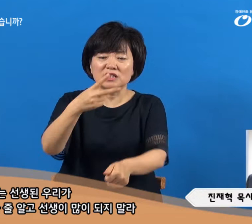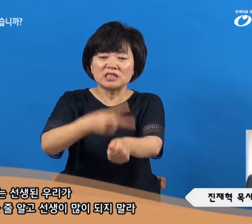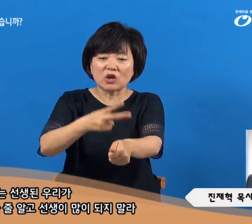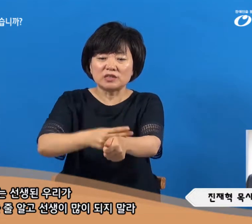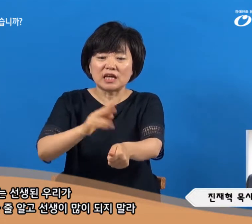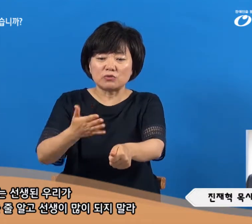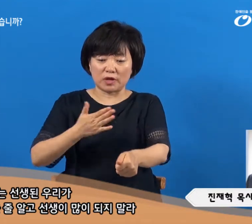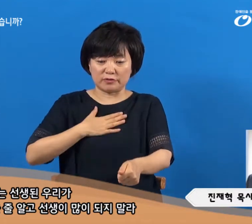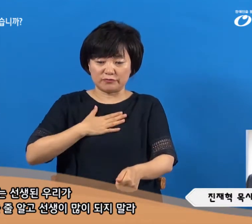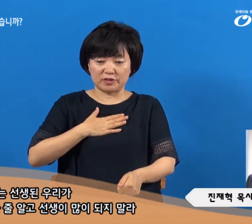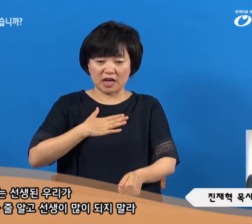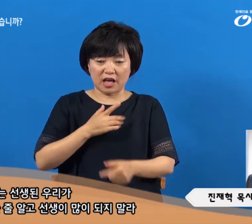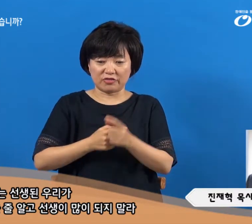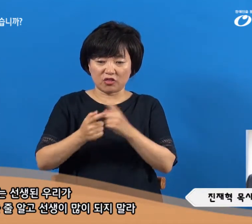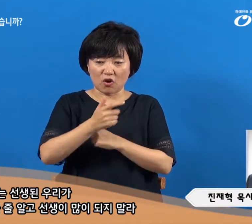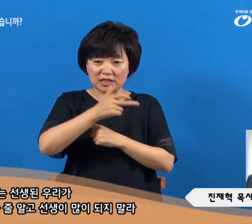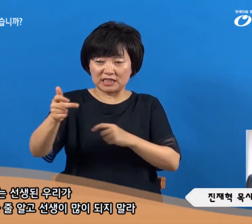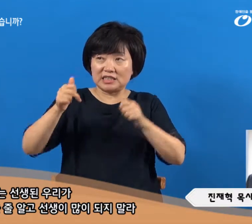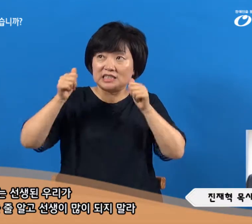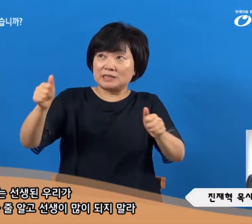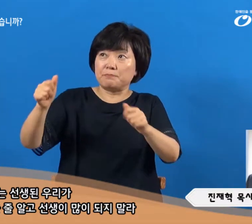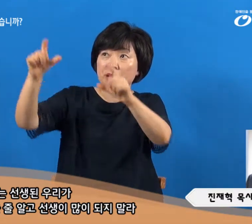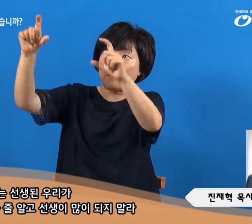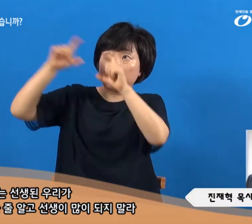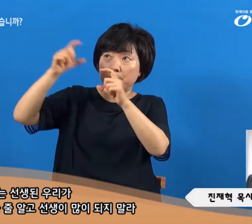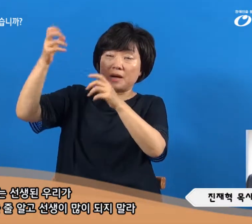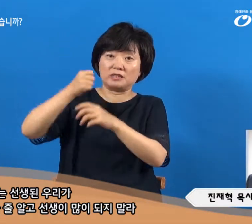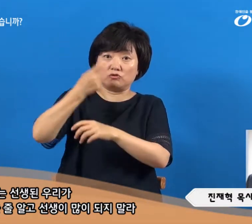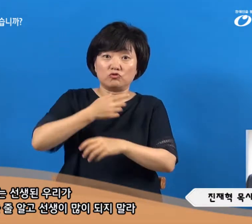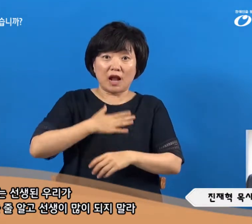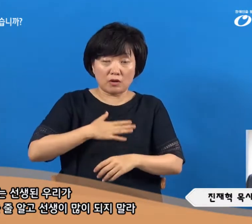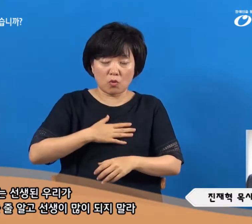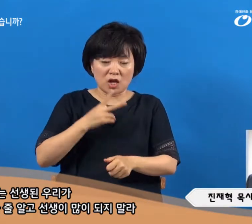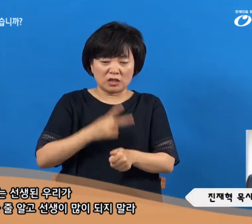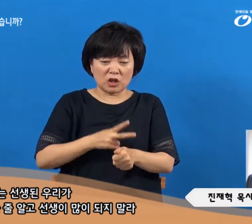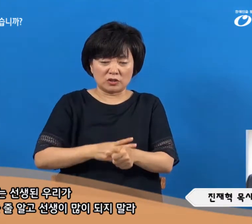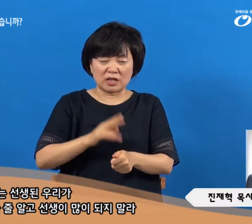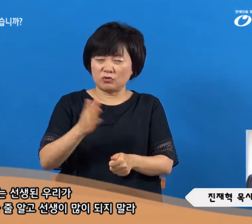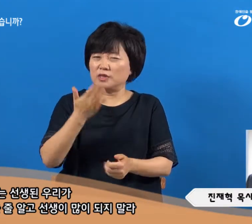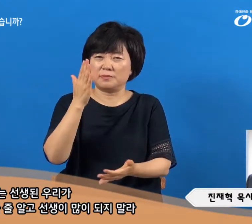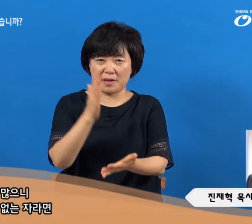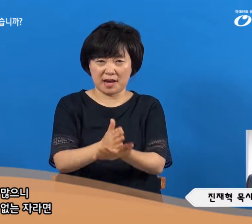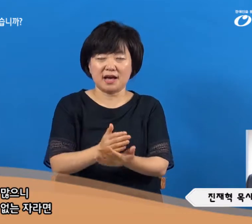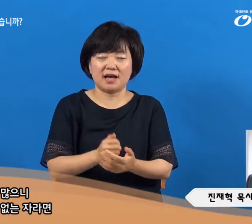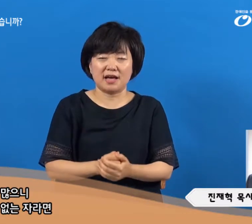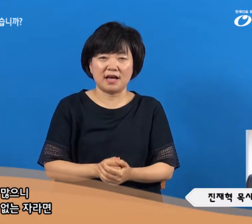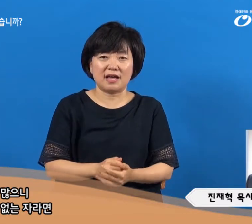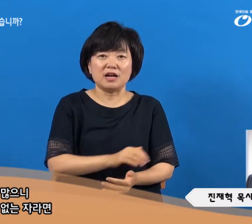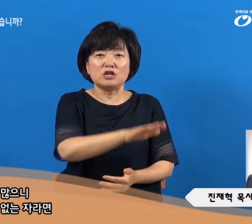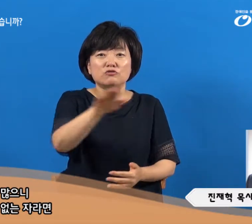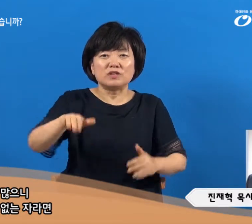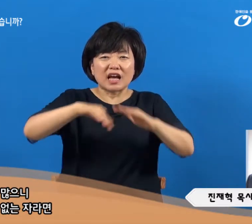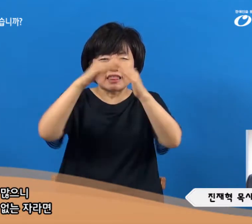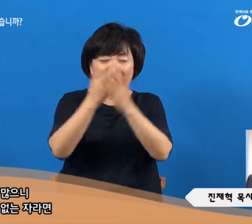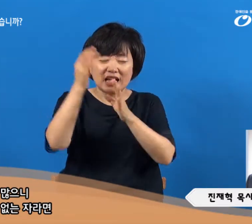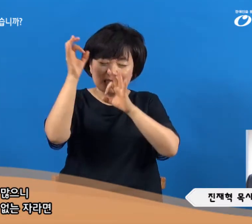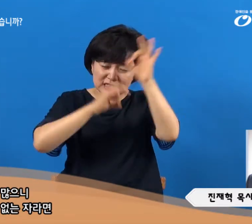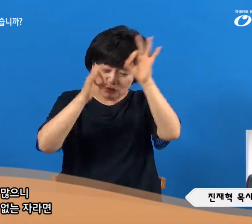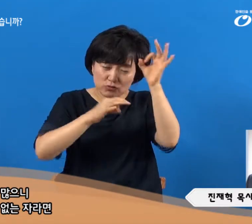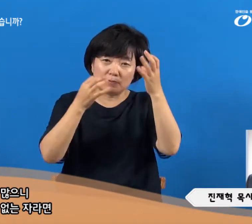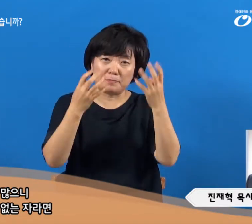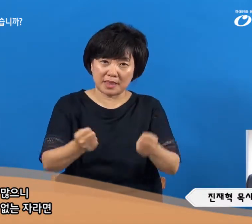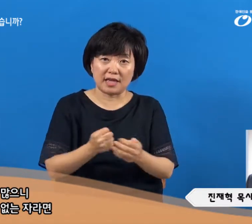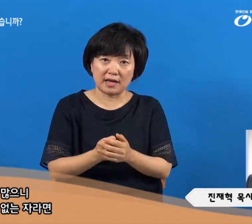선생된 우리가 더 큰 심판을 받을 줄 알고 선생이 많이 되지 말라. 우리가 다 실수가